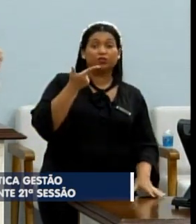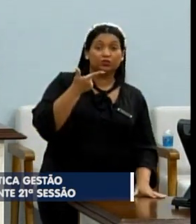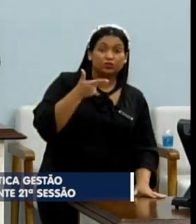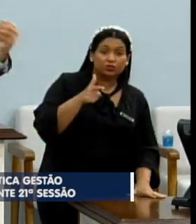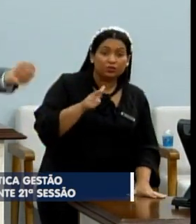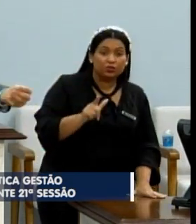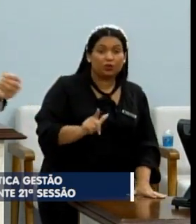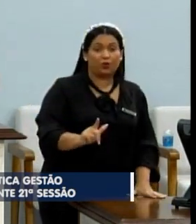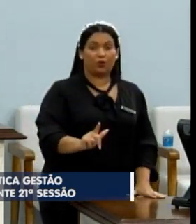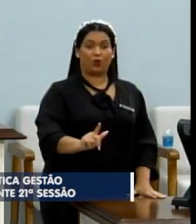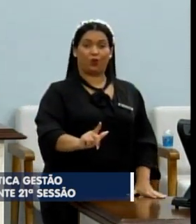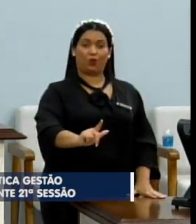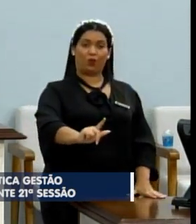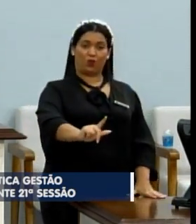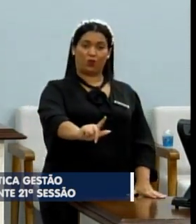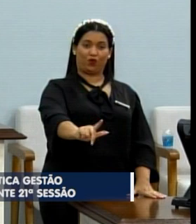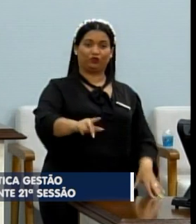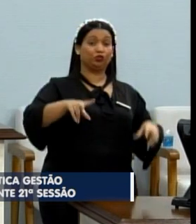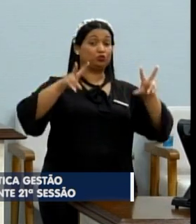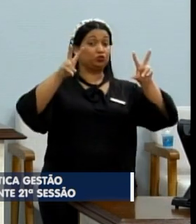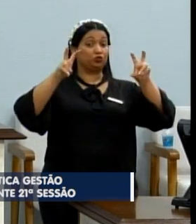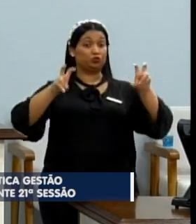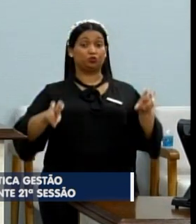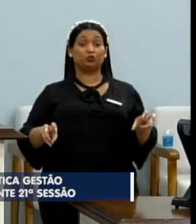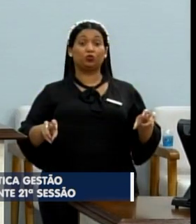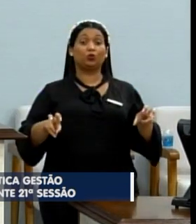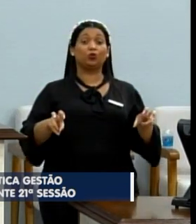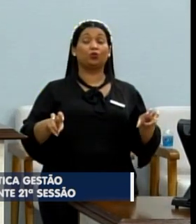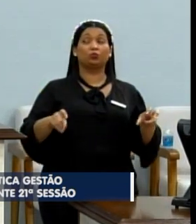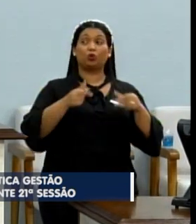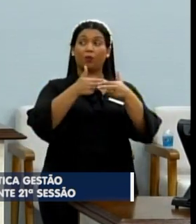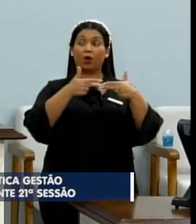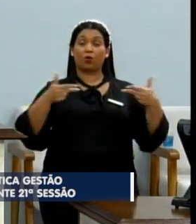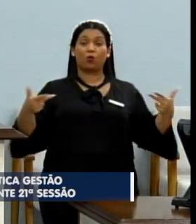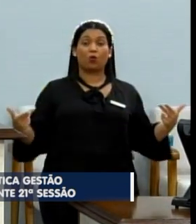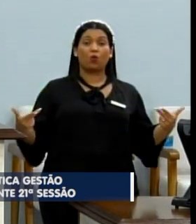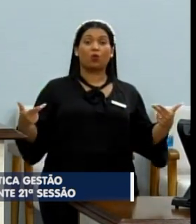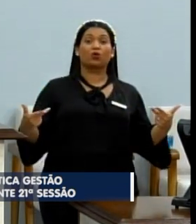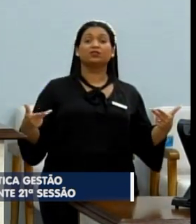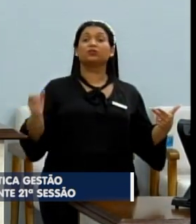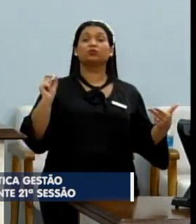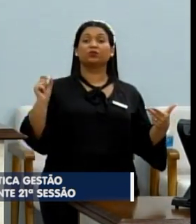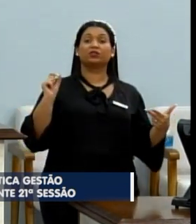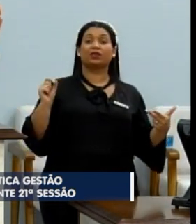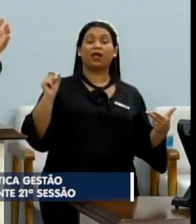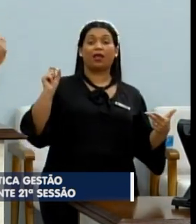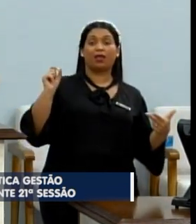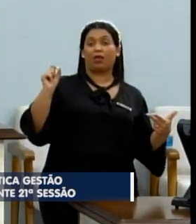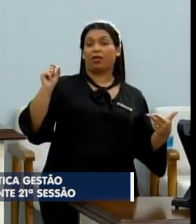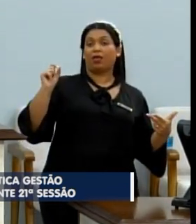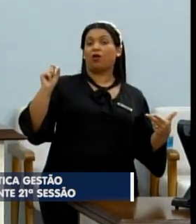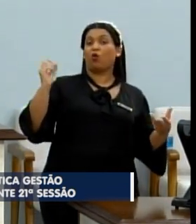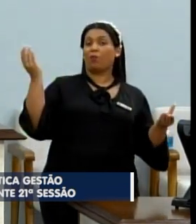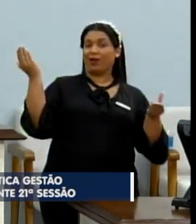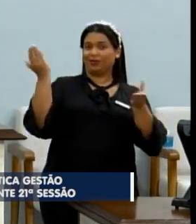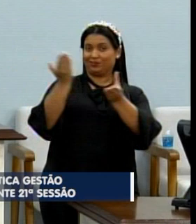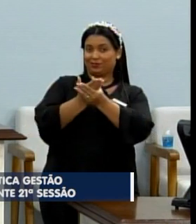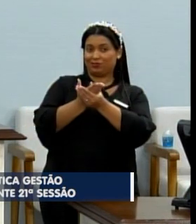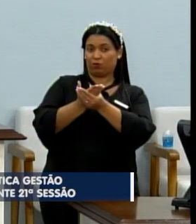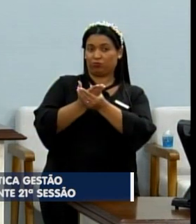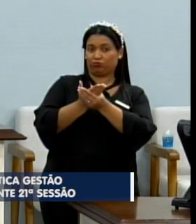invertida judicial que o governo Municipal tomou no tribunal de justiça mais uma ação